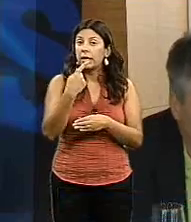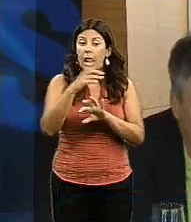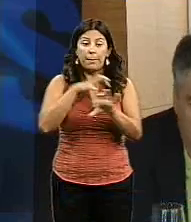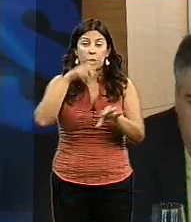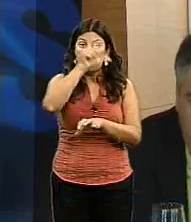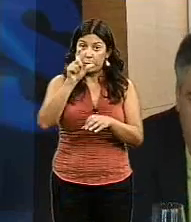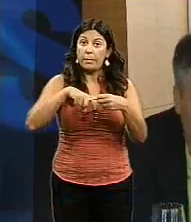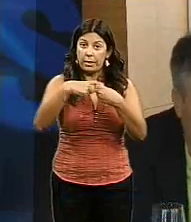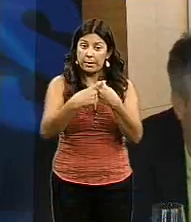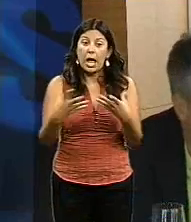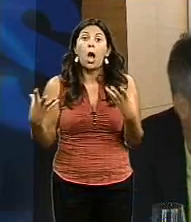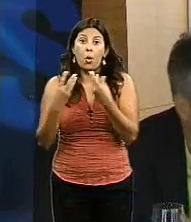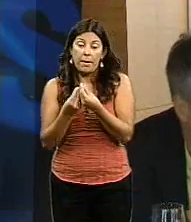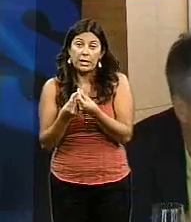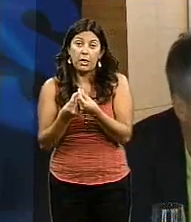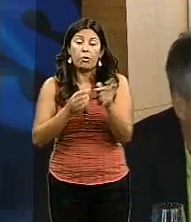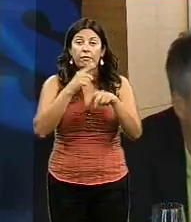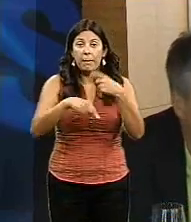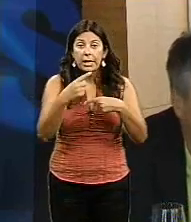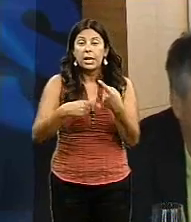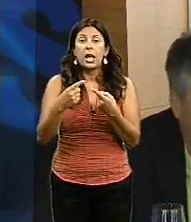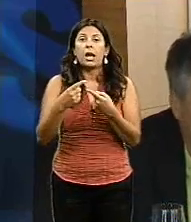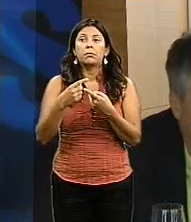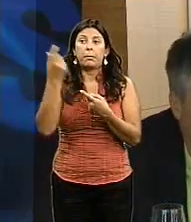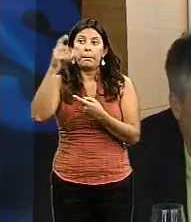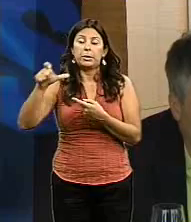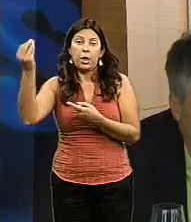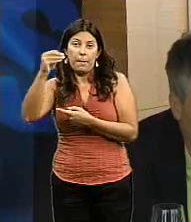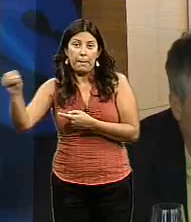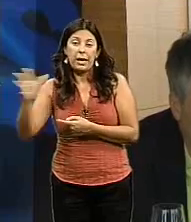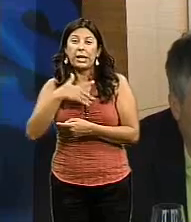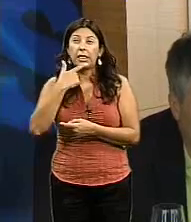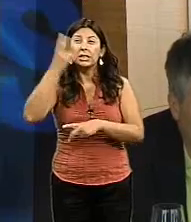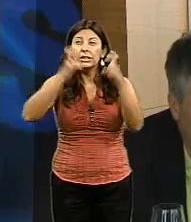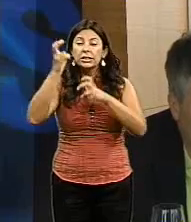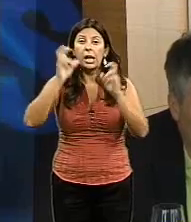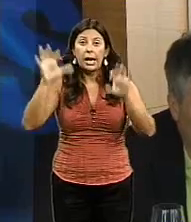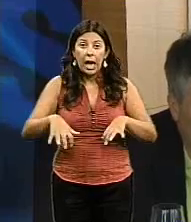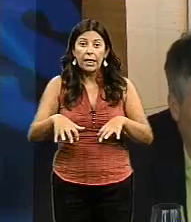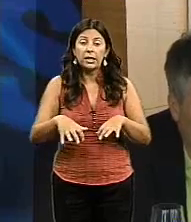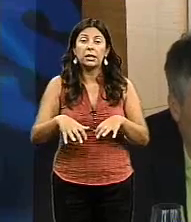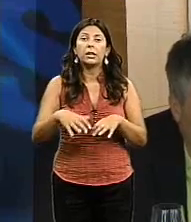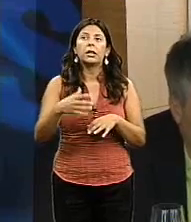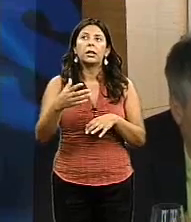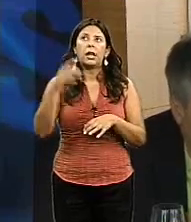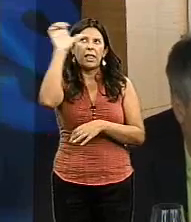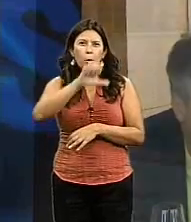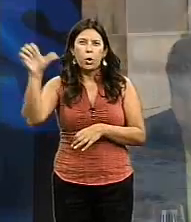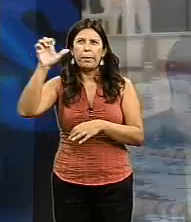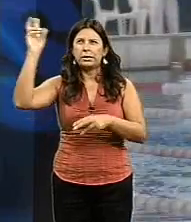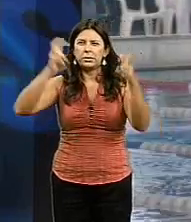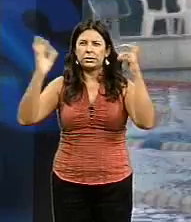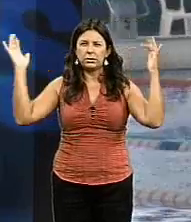o todos ellos van a venir acompañados por su familia. Es decir, vamos a tener aquí una presencia de ciudadanos de Europa pues masiva.